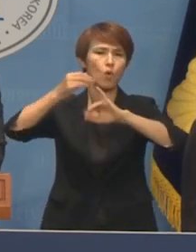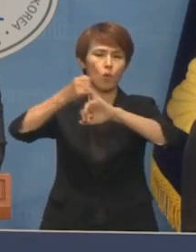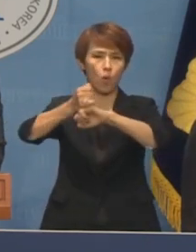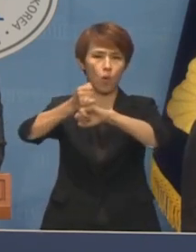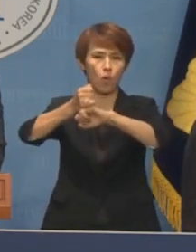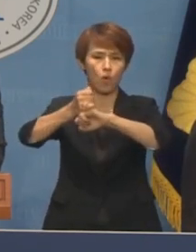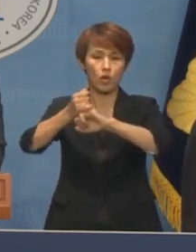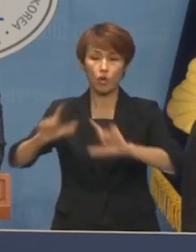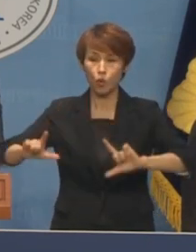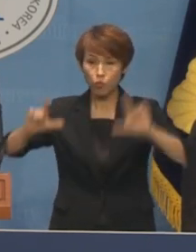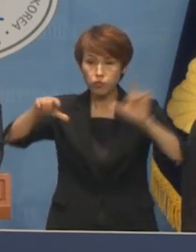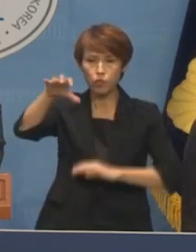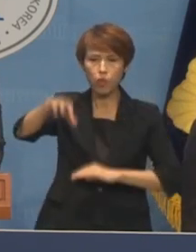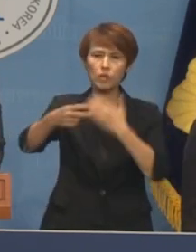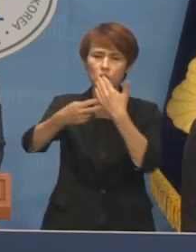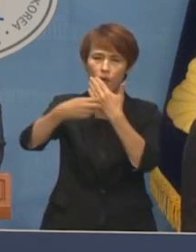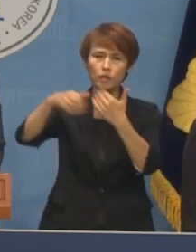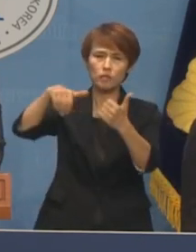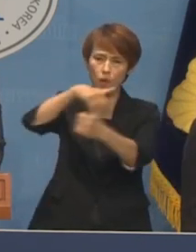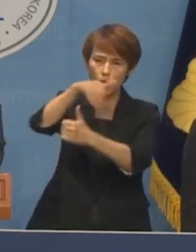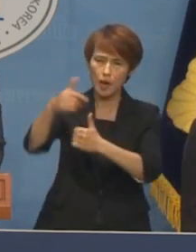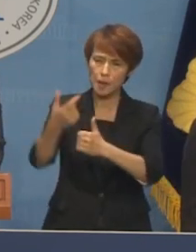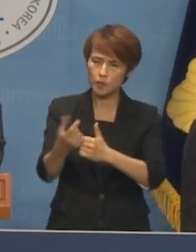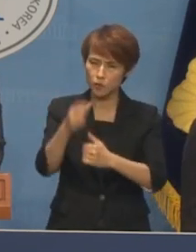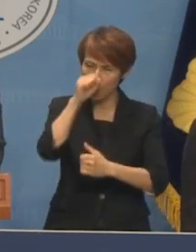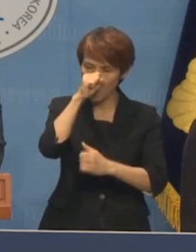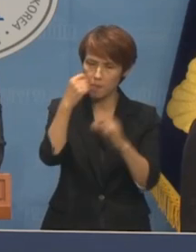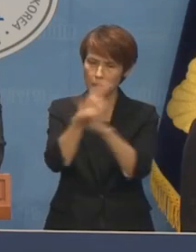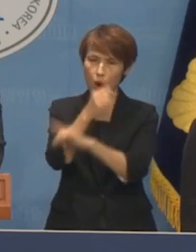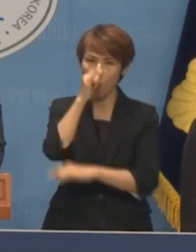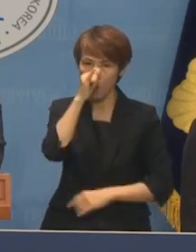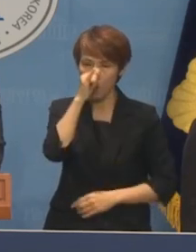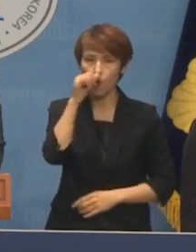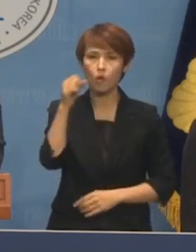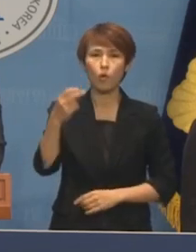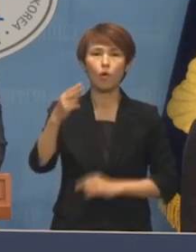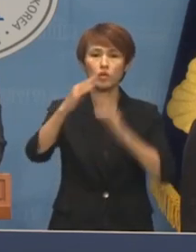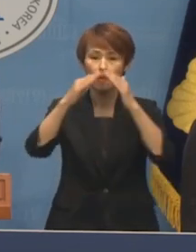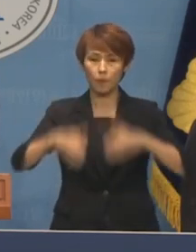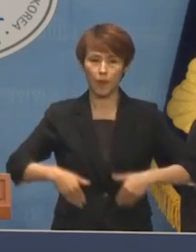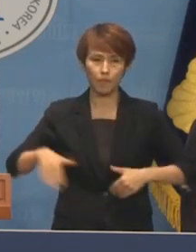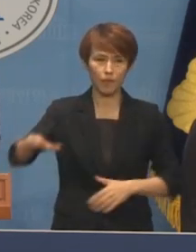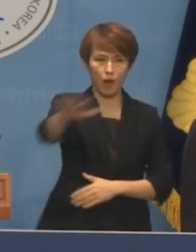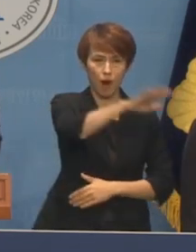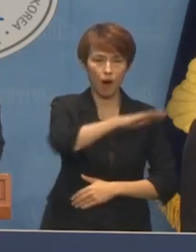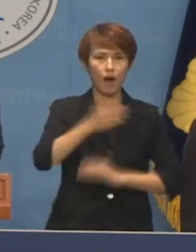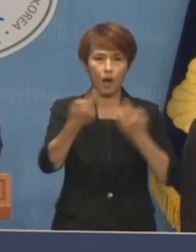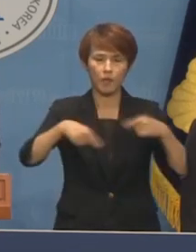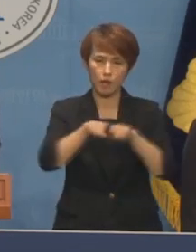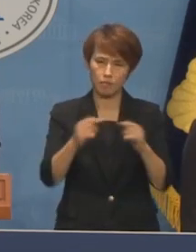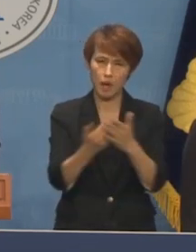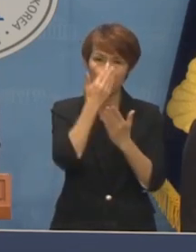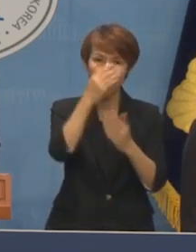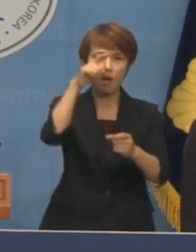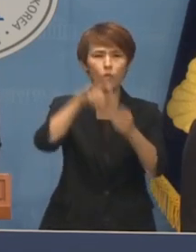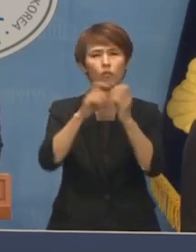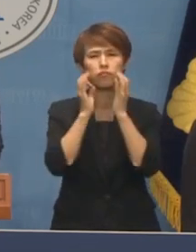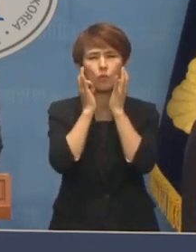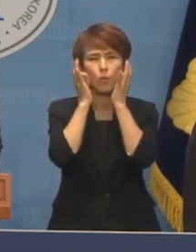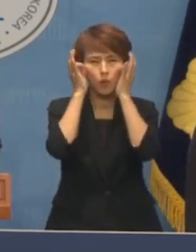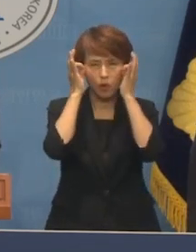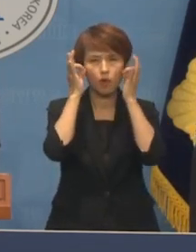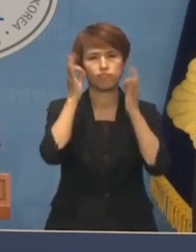동부권의 취약한 의료 인프라를 개선하고 전남 전체의 공동 번영을 이룰 수 있도록 함께 노력하기로